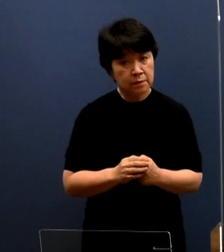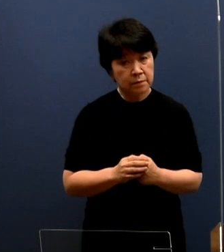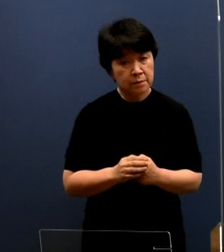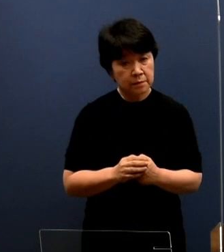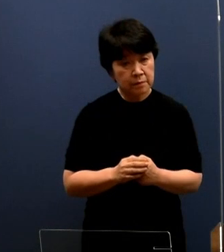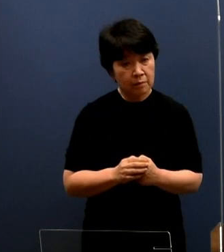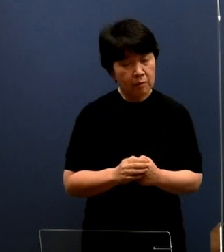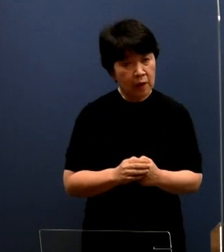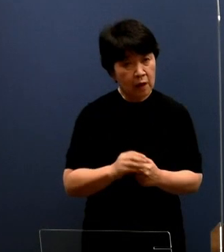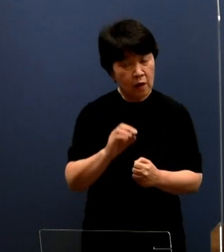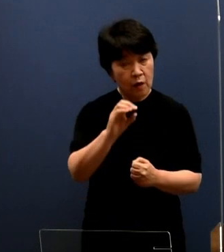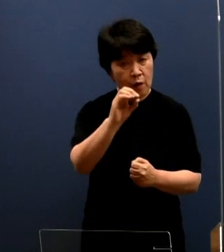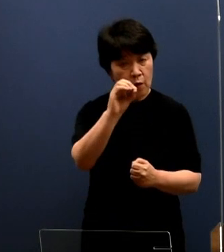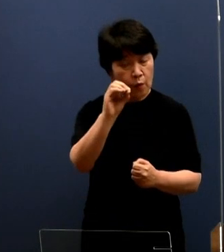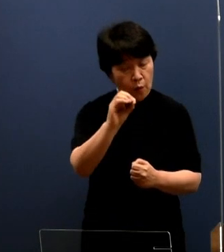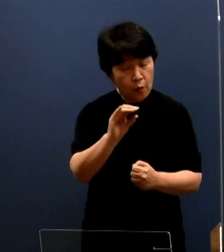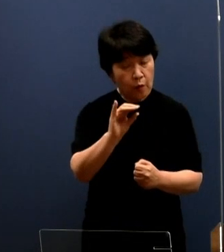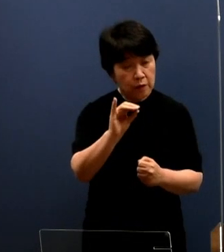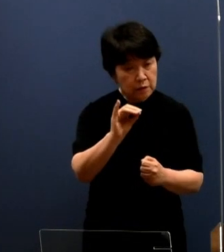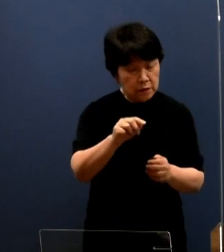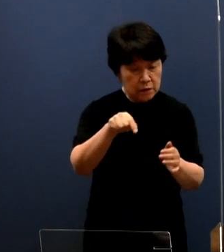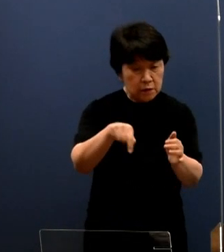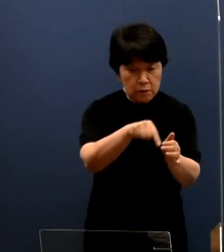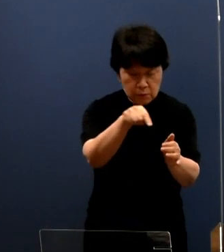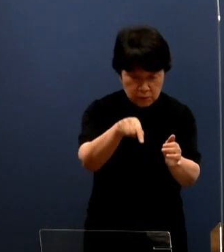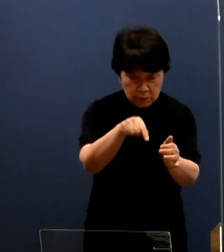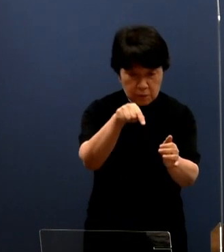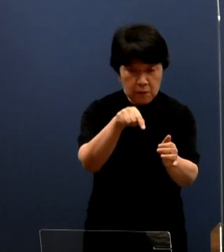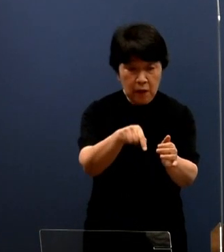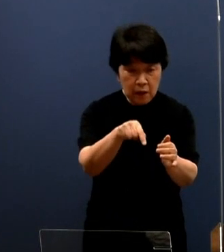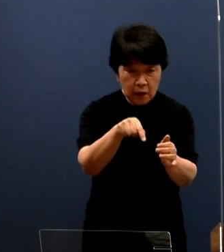大地郡の、まあ、3町と、